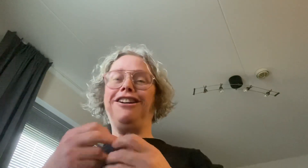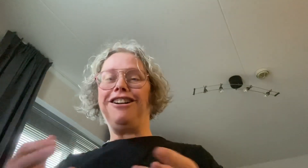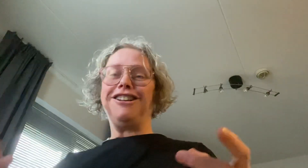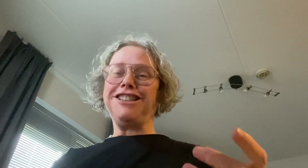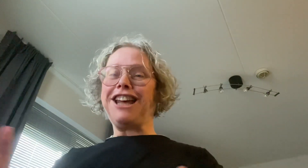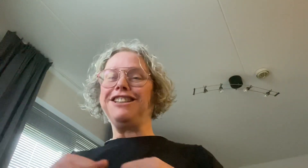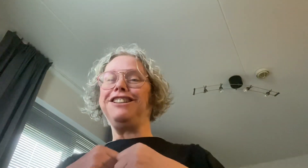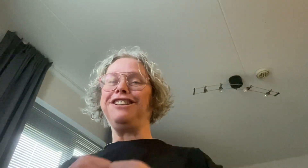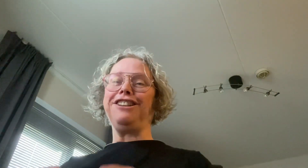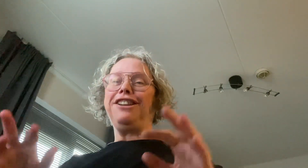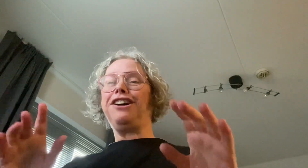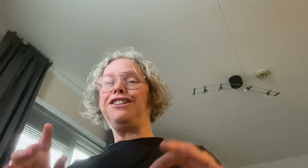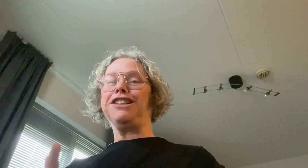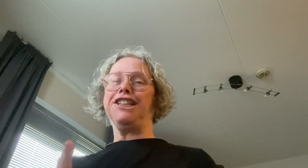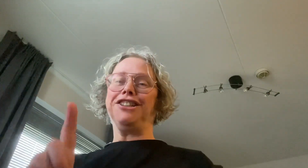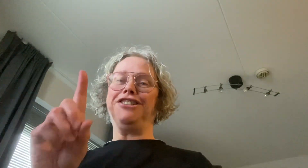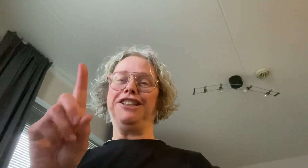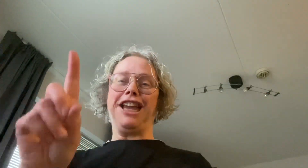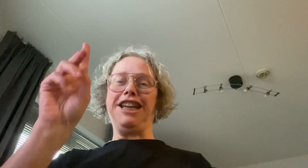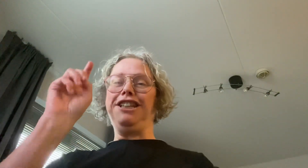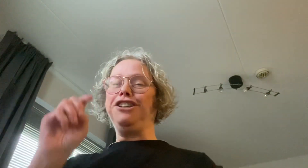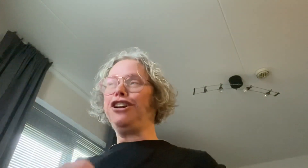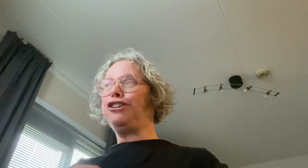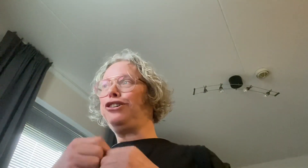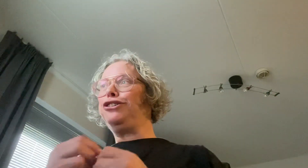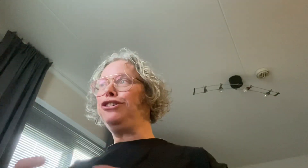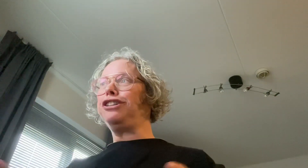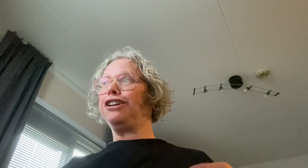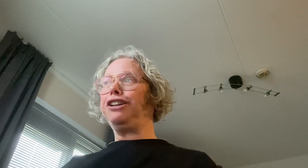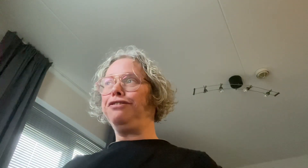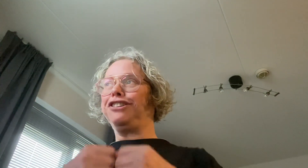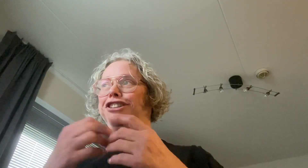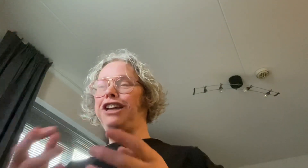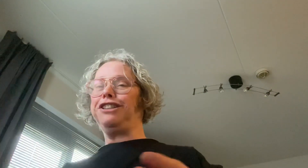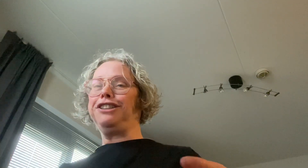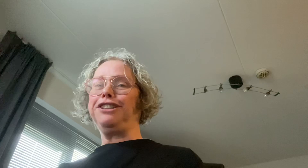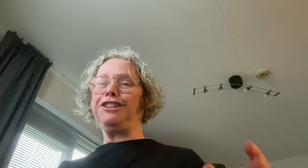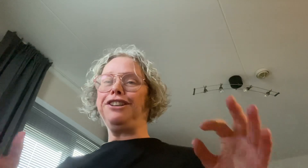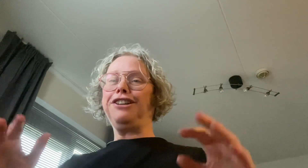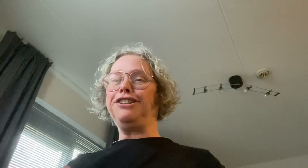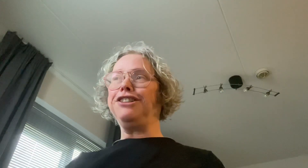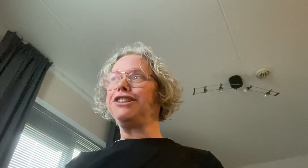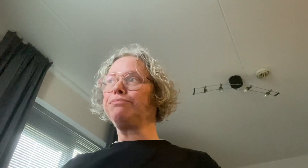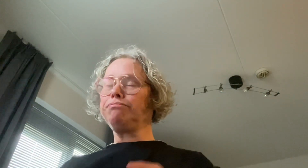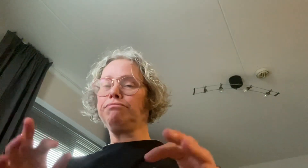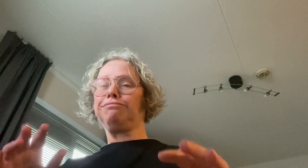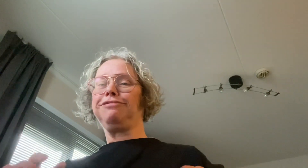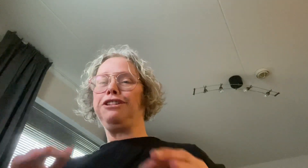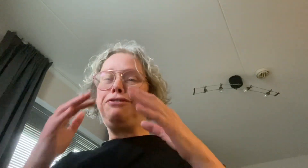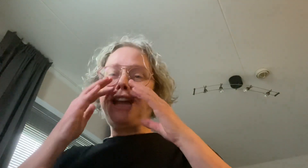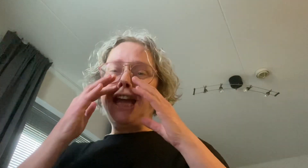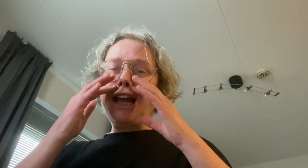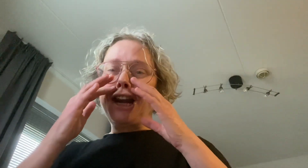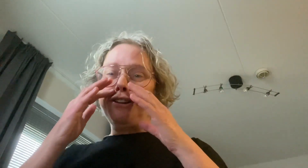alle zenders is er niet één zo goed dan die van Stenders.